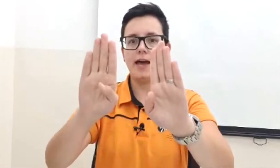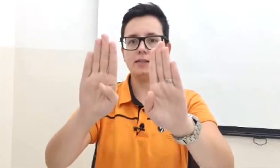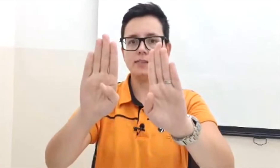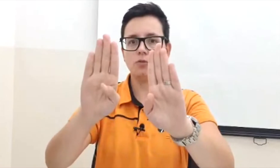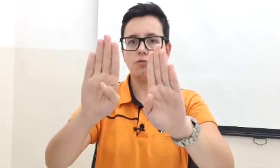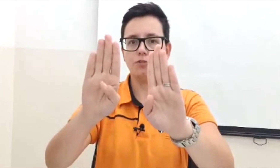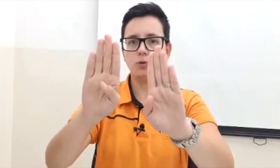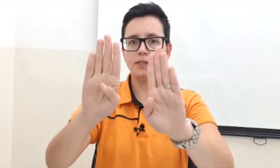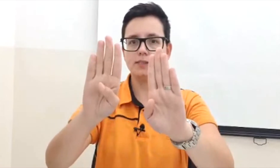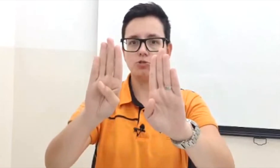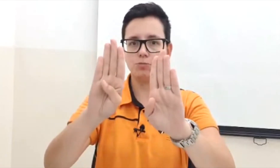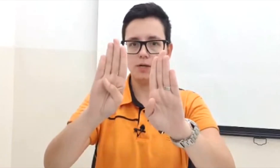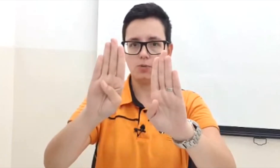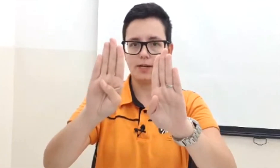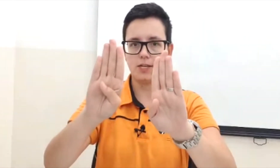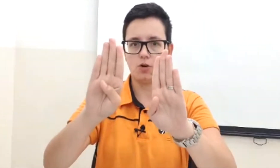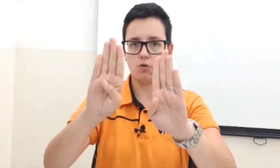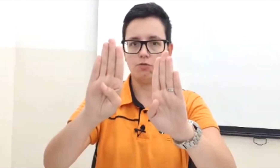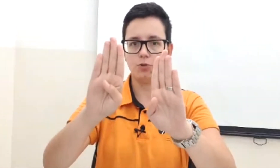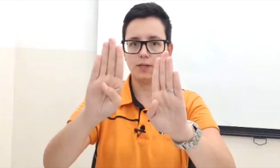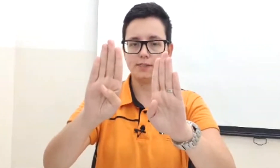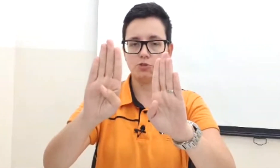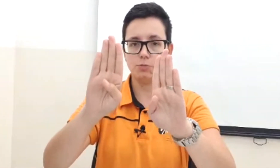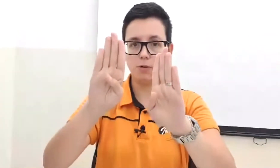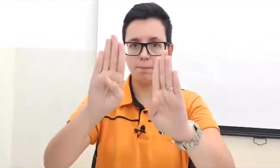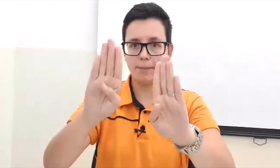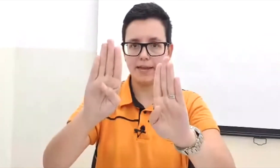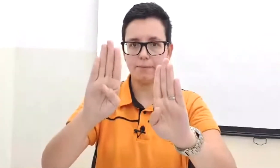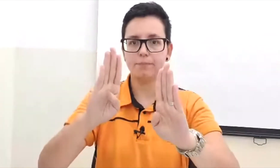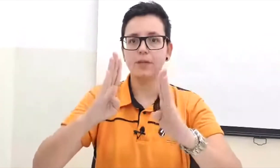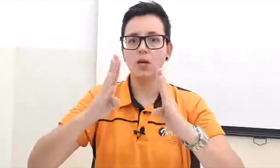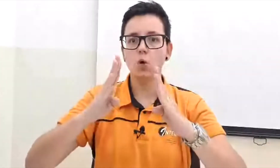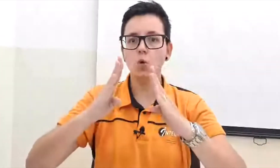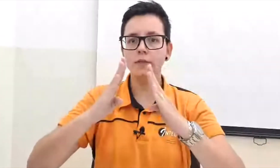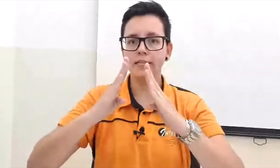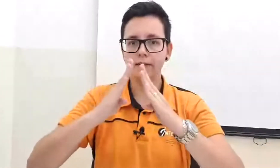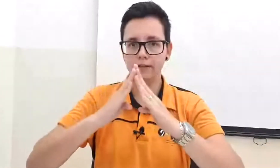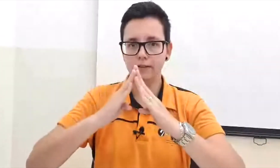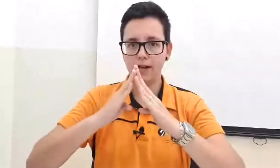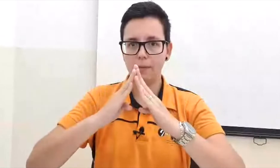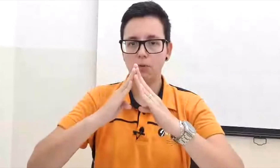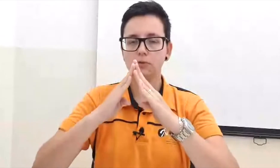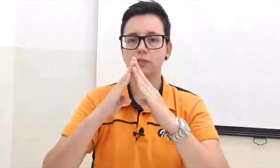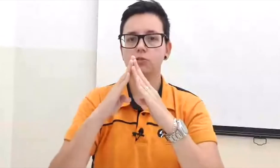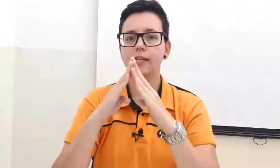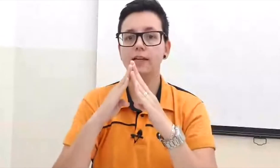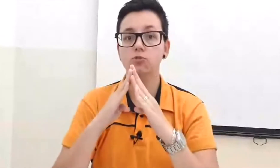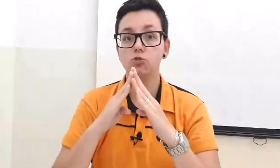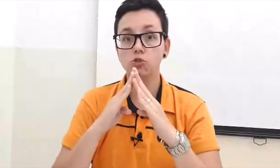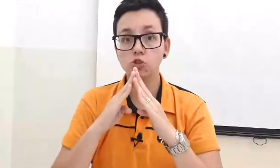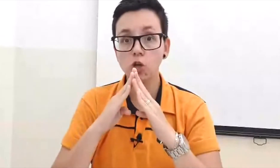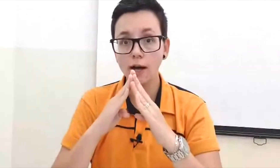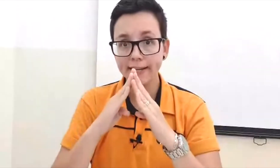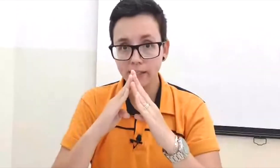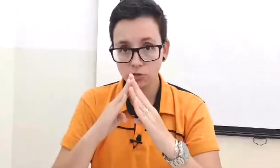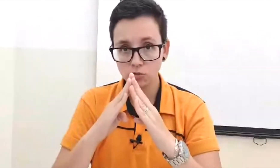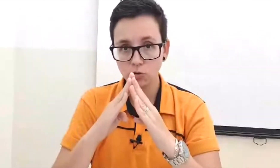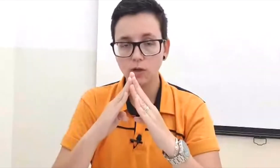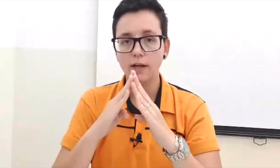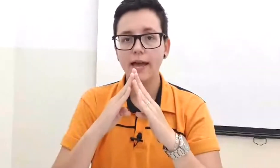esta configuração de mão aqui, ó, configuração de mão em B, unir a ponta dos dedos, só isso é